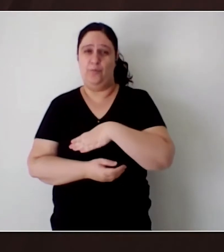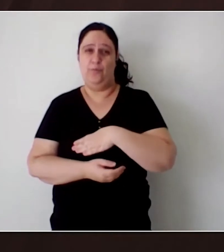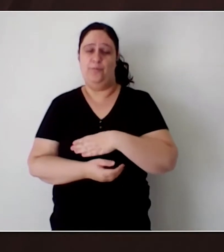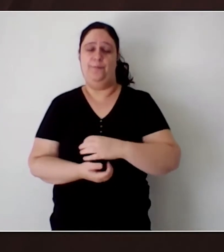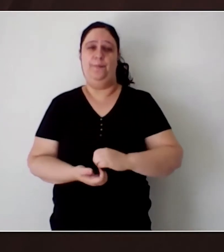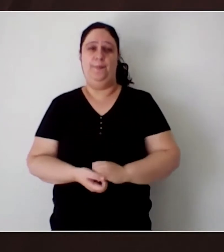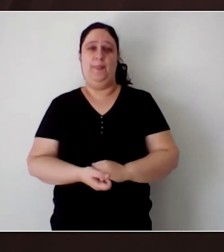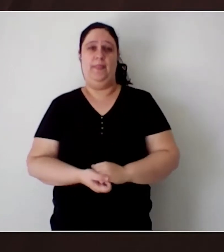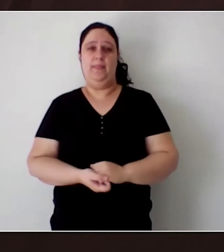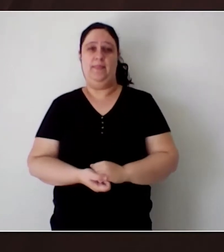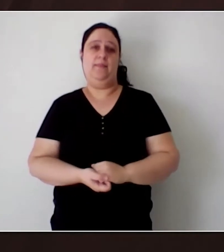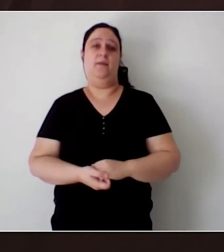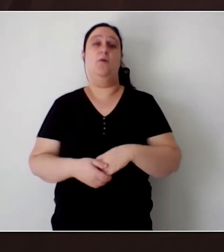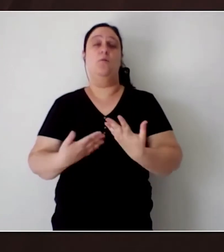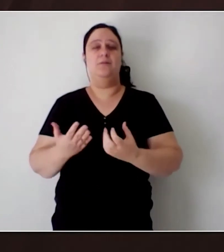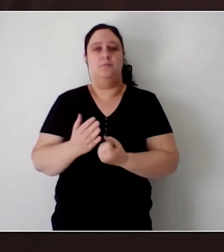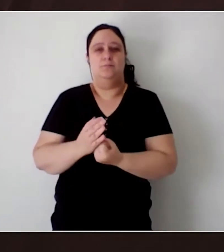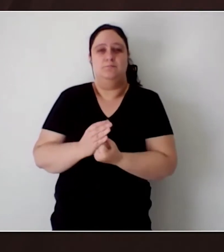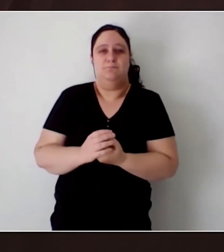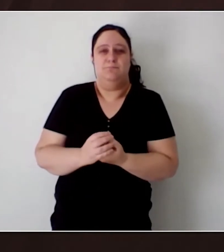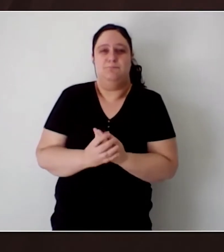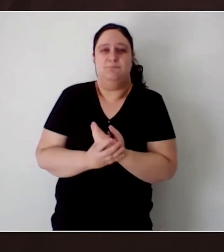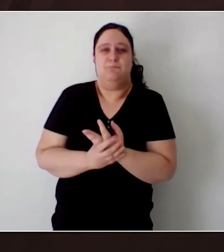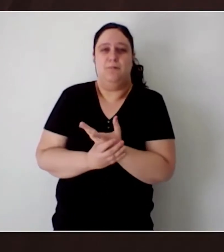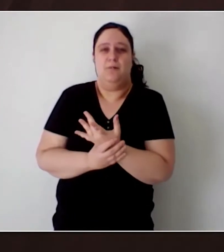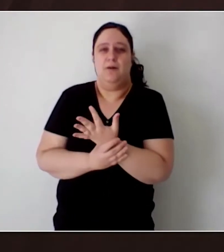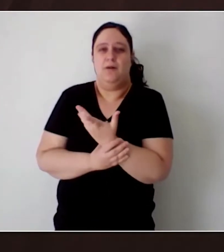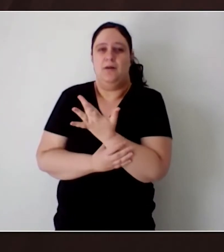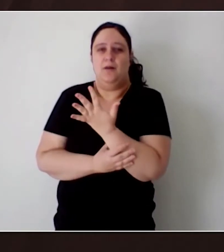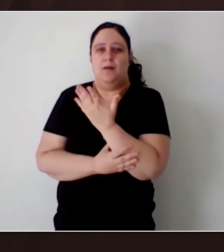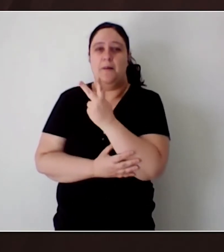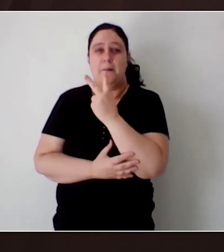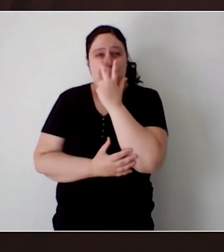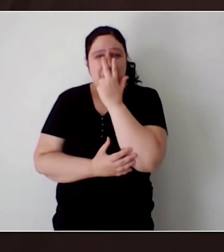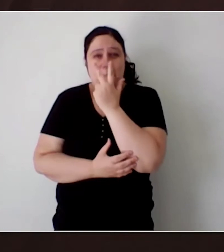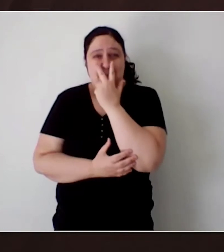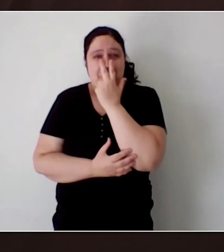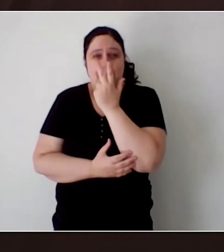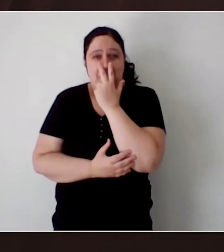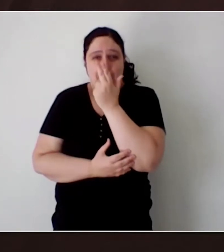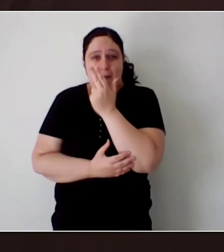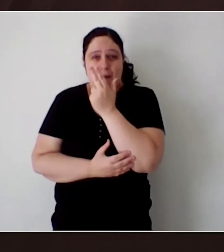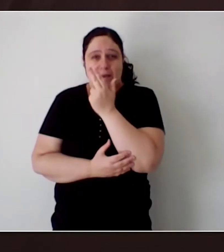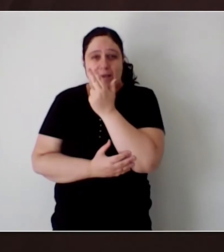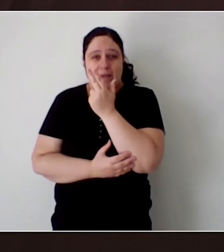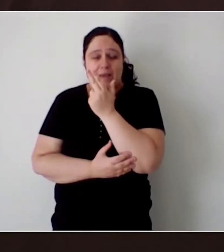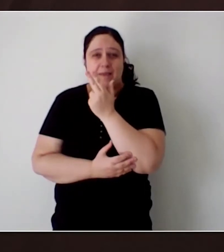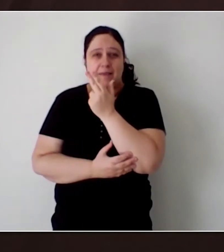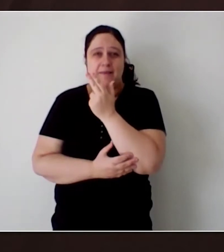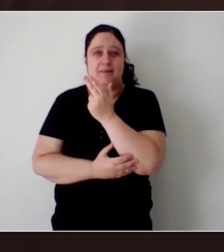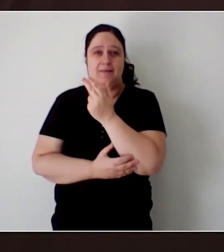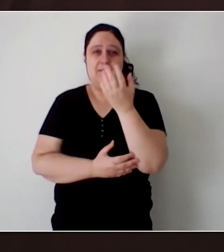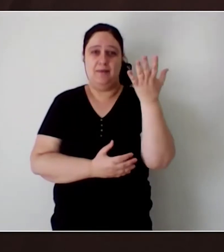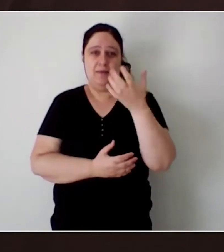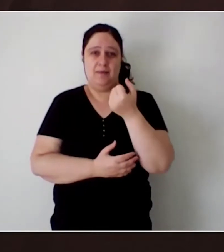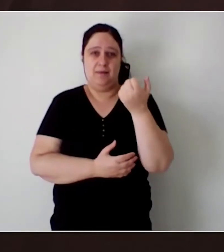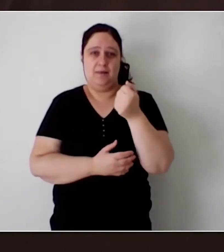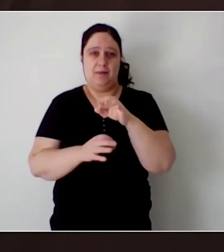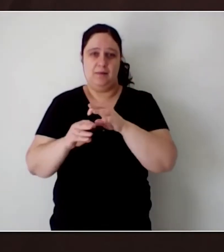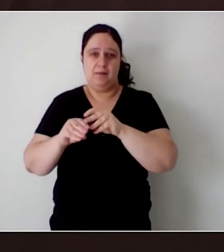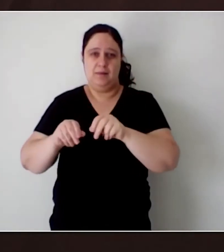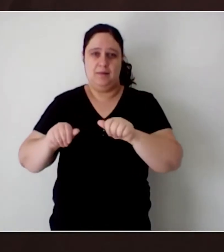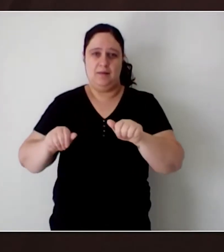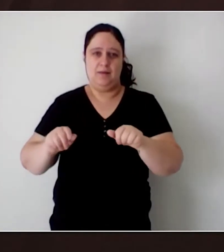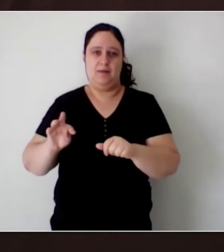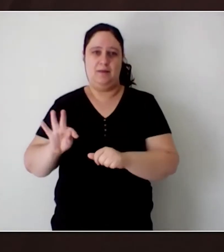está crescendo é muito semelhante ao trigo. Pouca gente consegue distinguir. Apenas quando